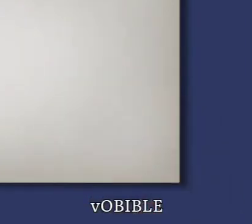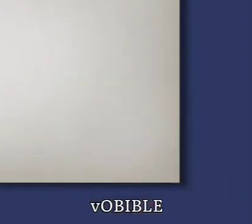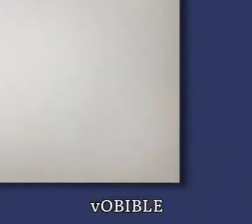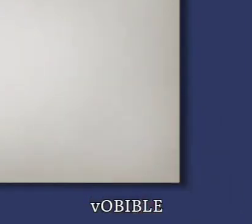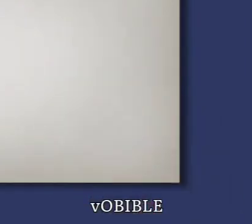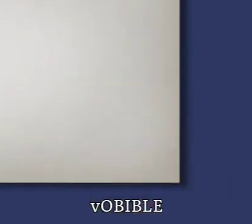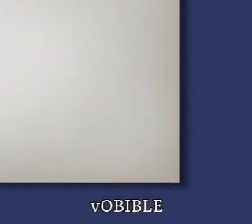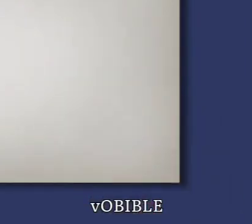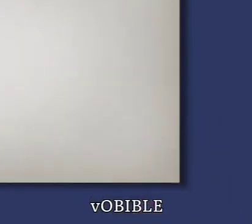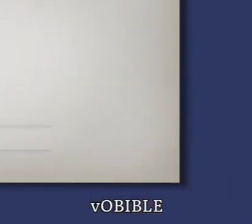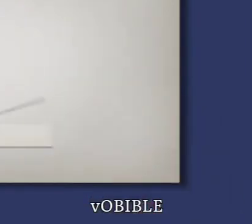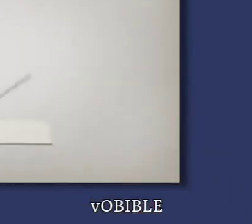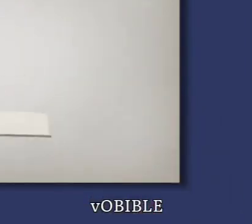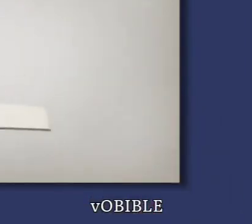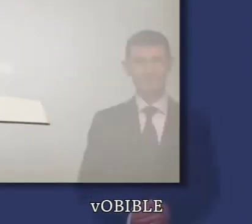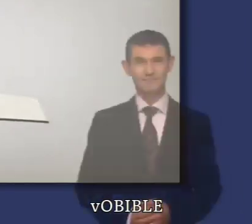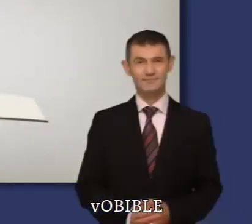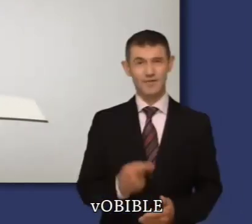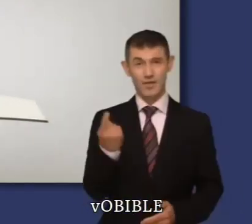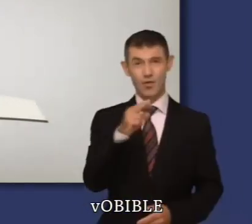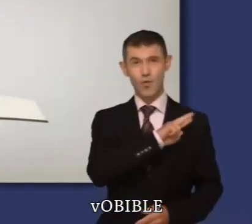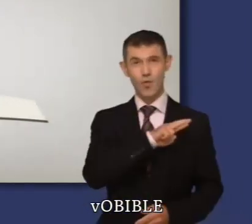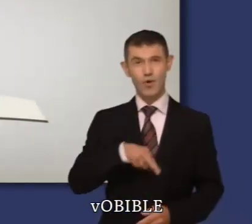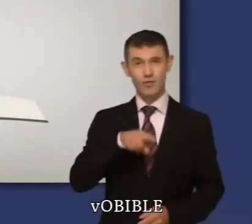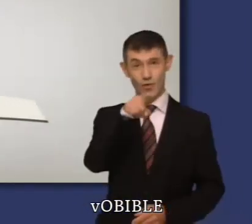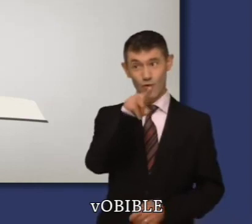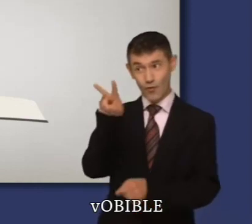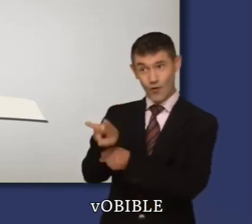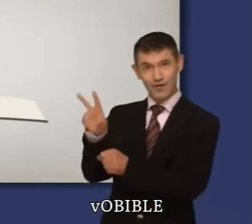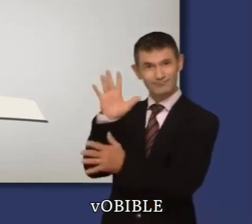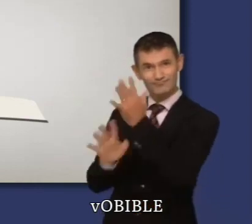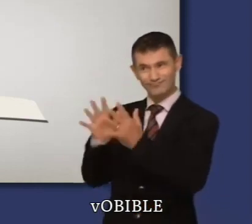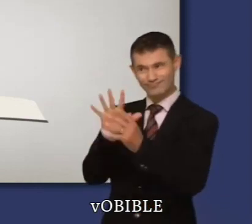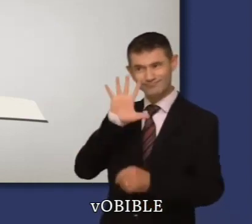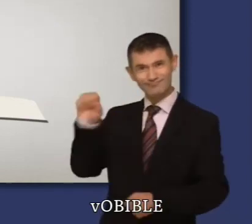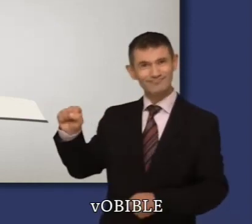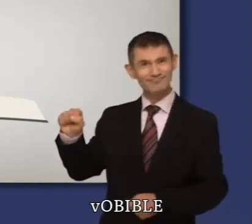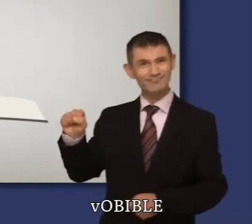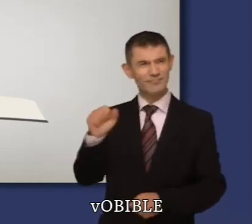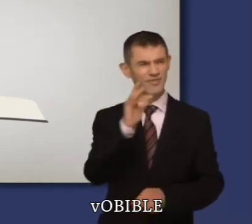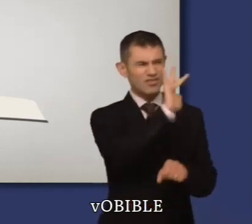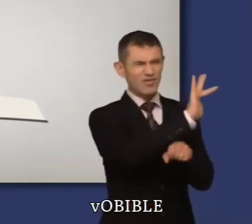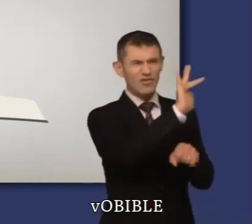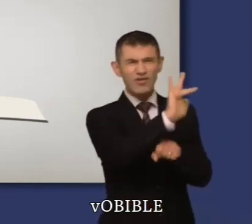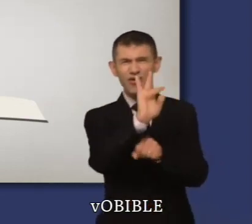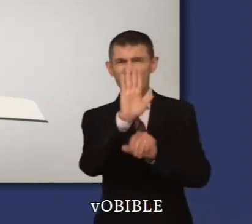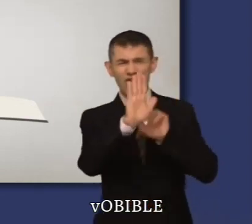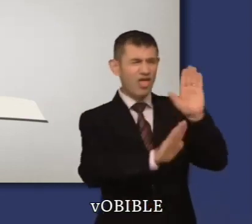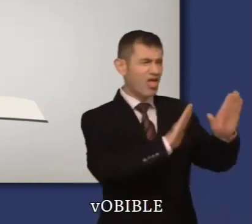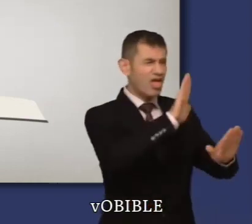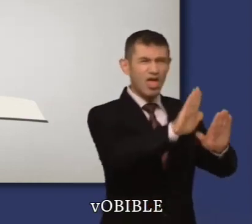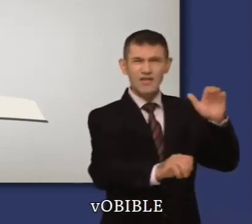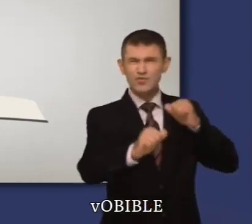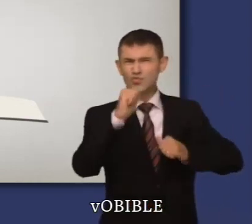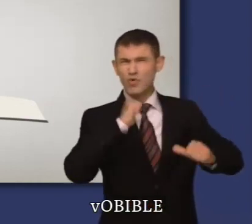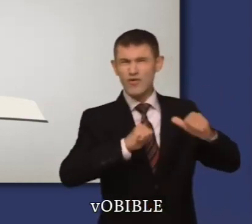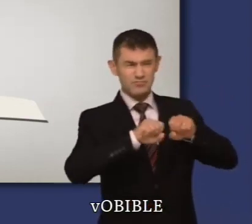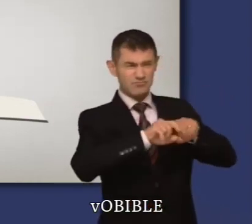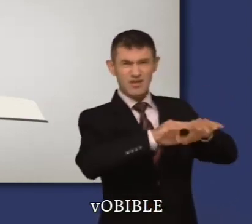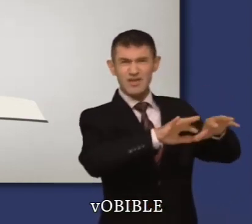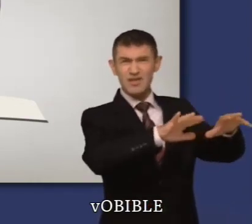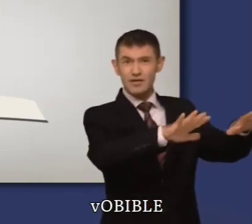Jéhovah prouve qu'il est le seul vrai Dieu. Au chapitre 19, Élie fuit pour sauver sa vie quand Jézabel